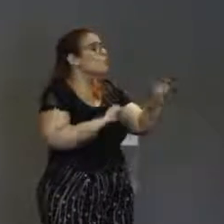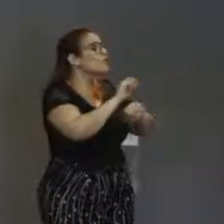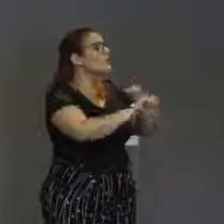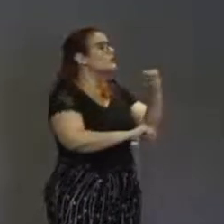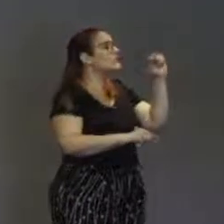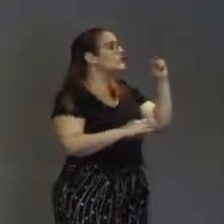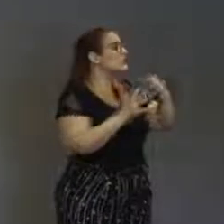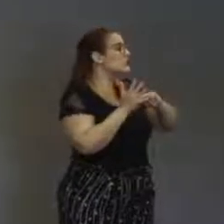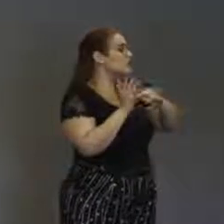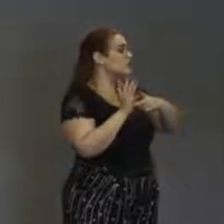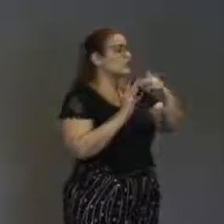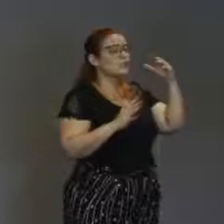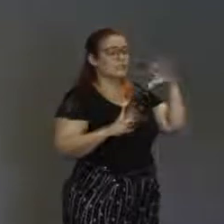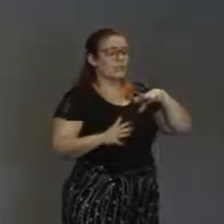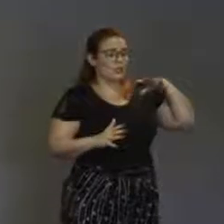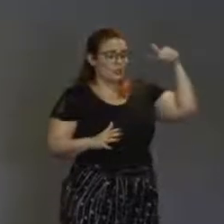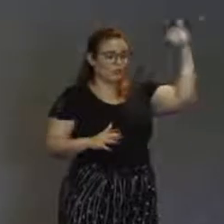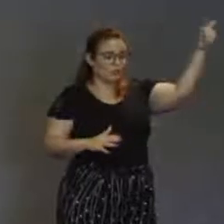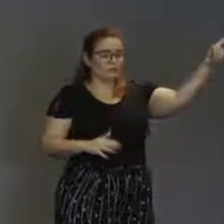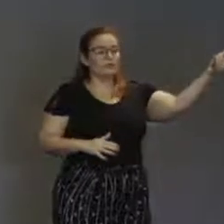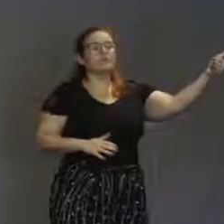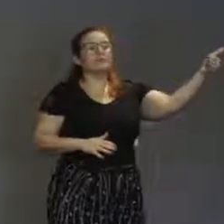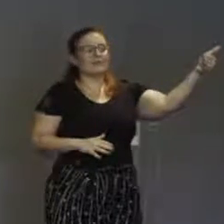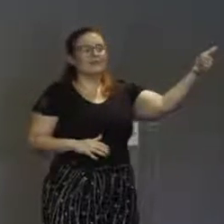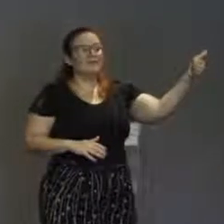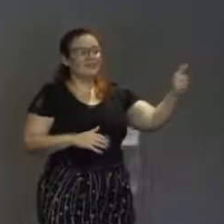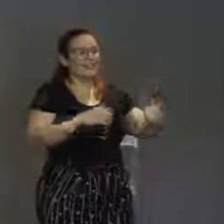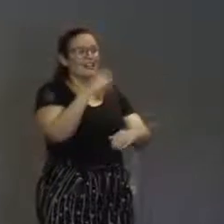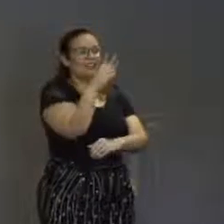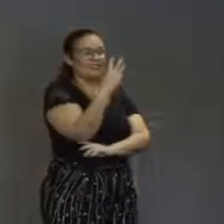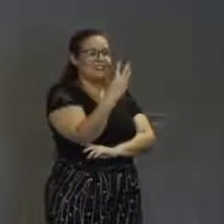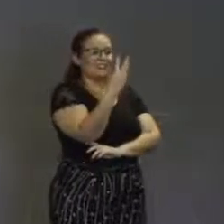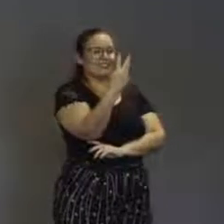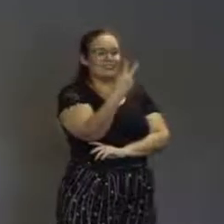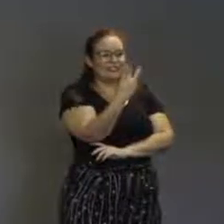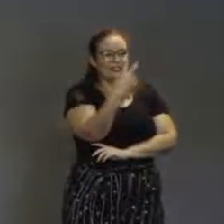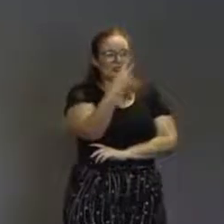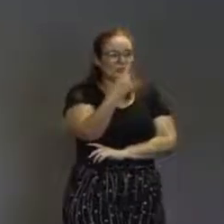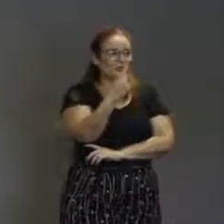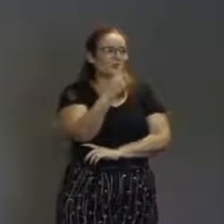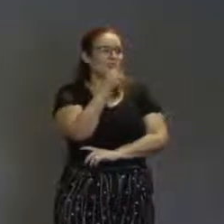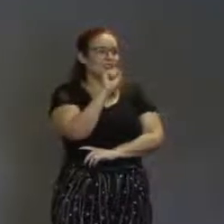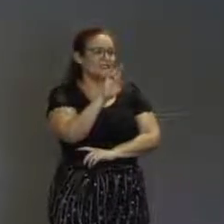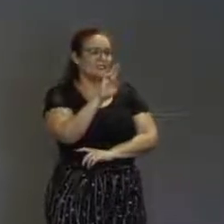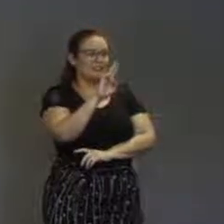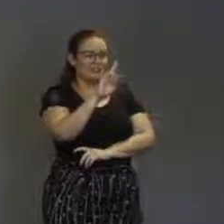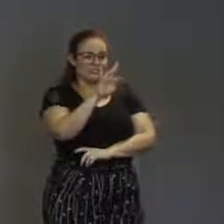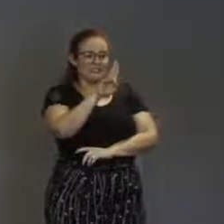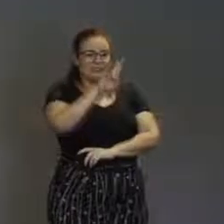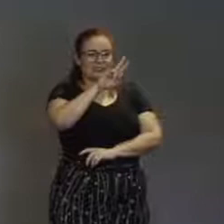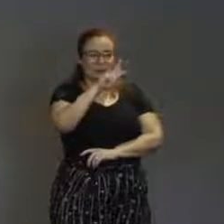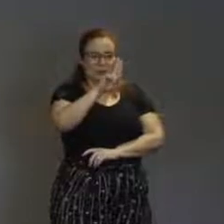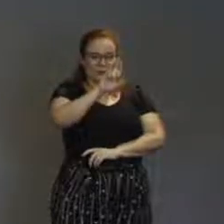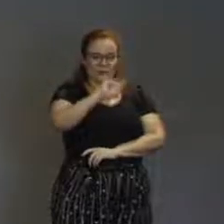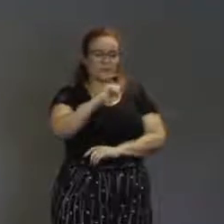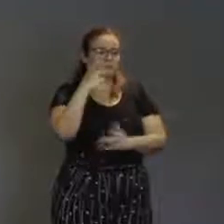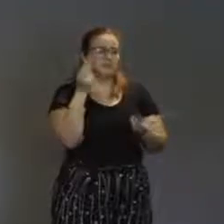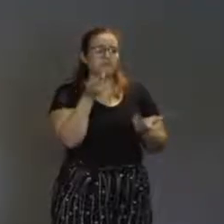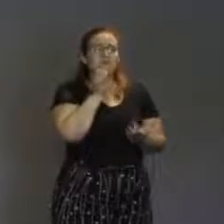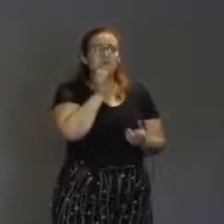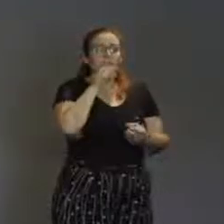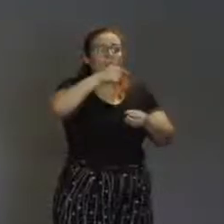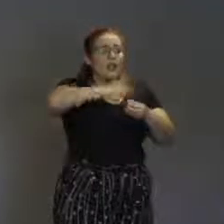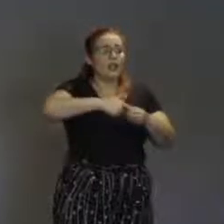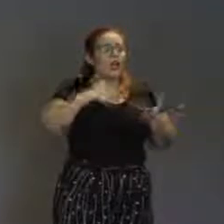futuro. E eles jogam isso para as 341 startups. Então, por exemplo, o Grupo Total, que é um grupo de postos de gasolina, vira e fala assim,